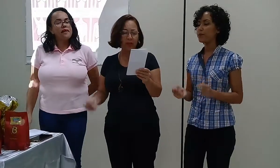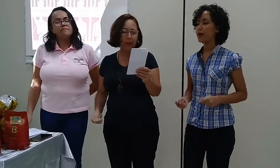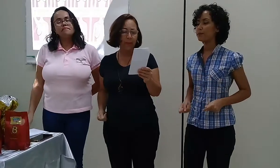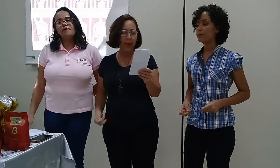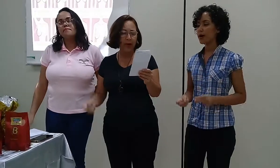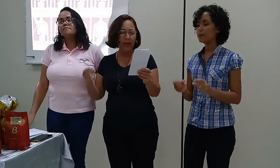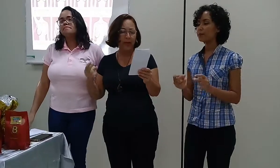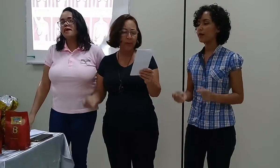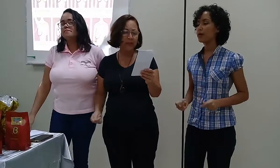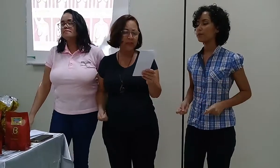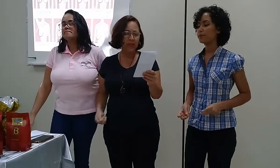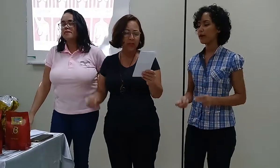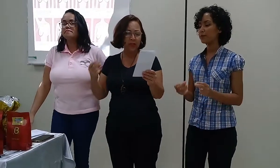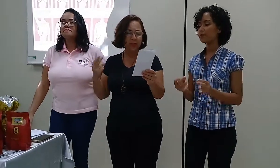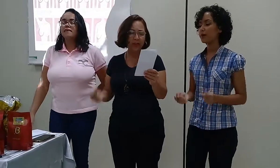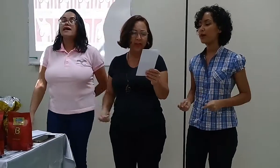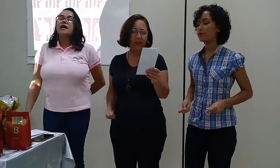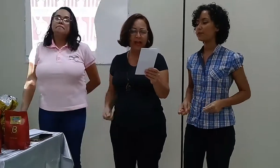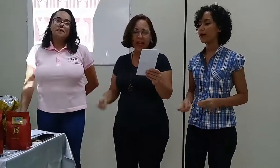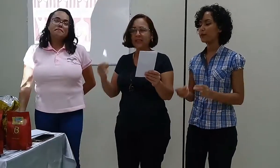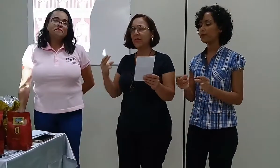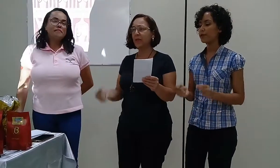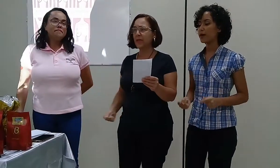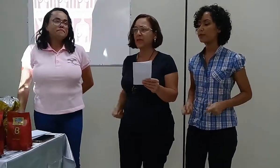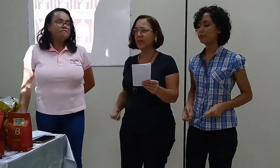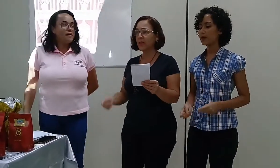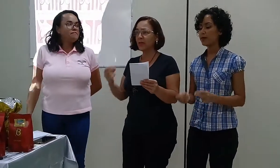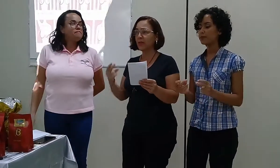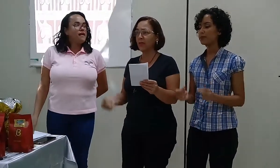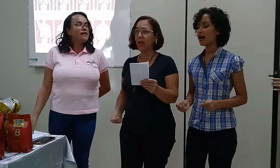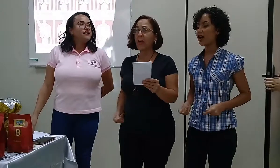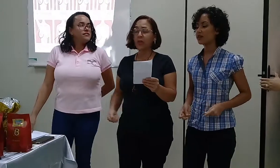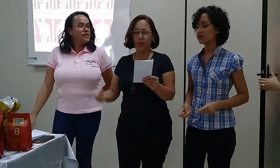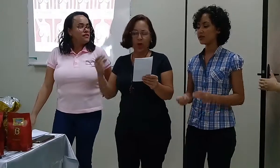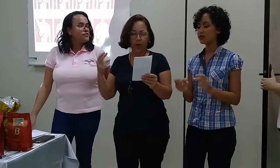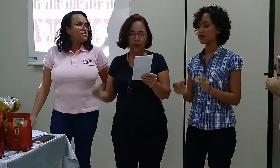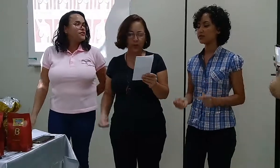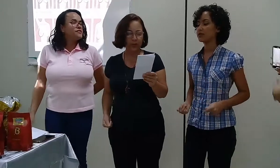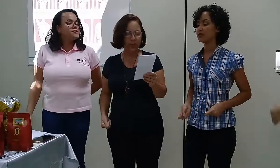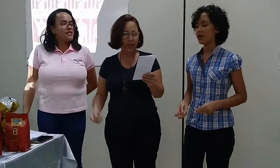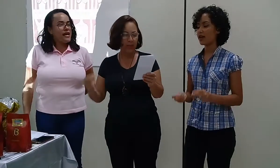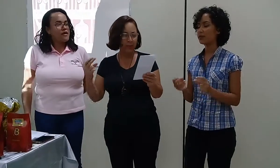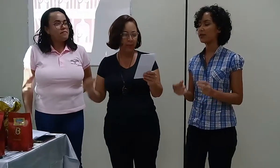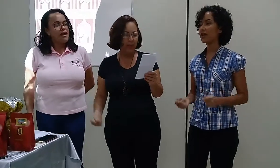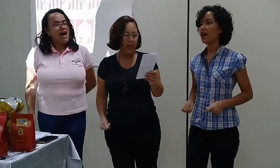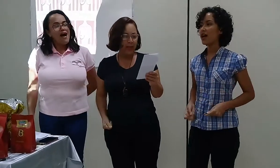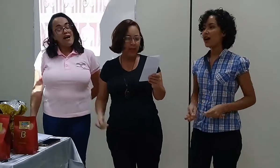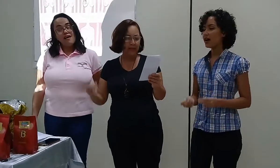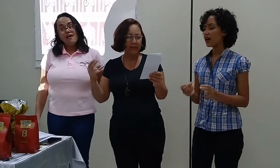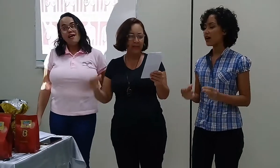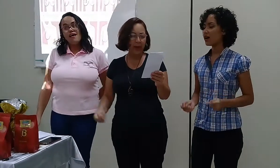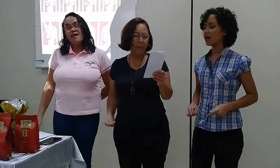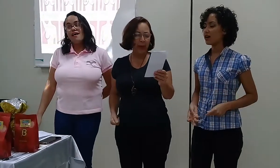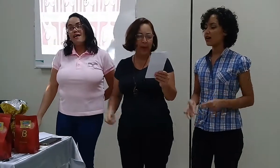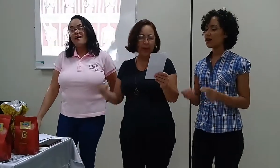ter mãe, é preciso ter graça, é preciso ter sonho sempre. Quem traz a pele